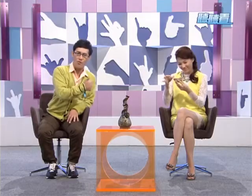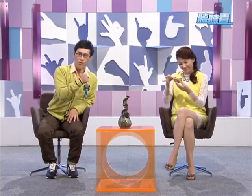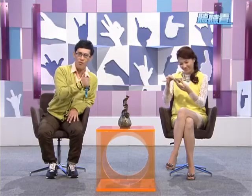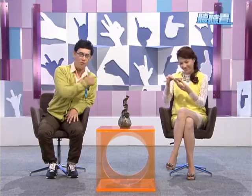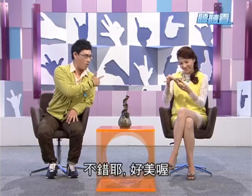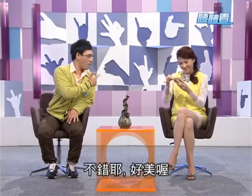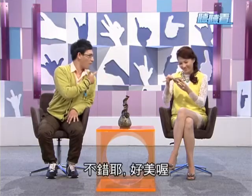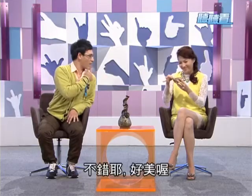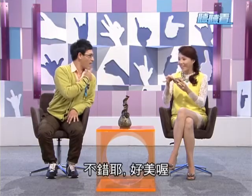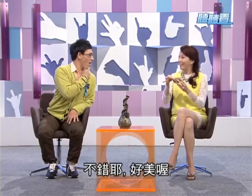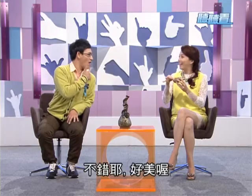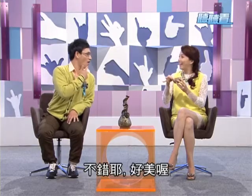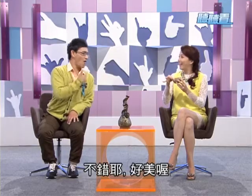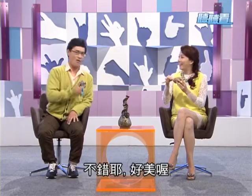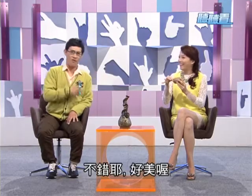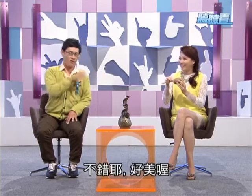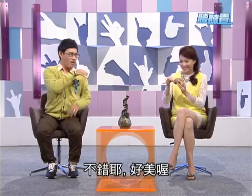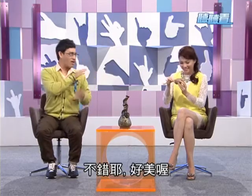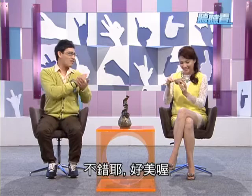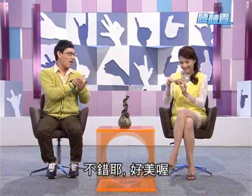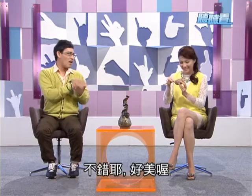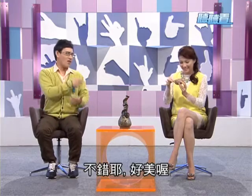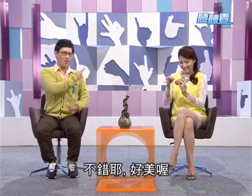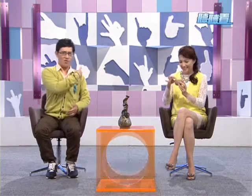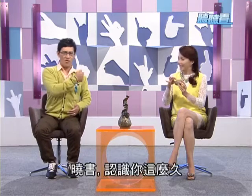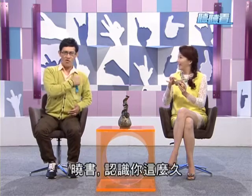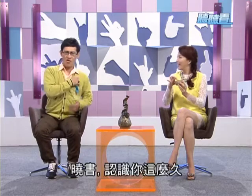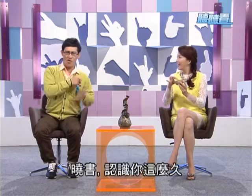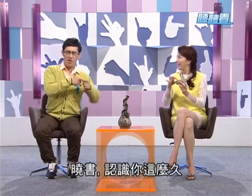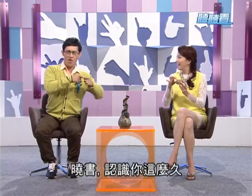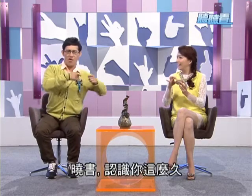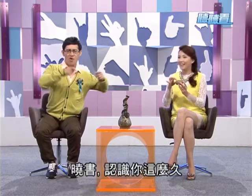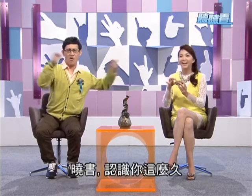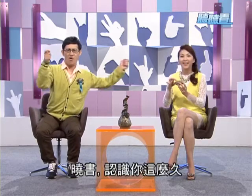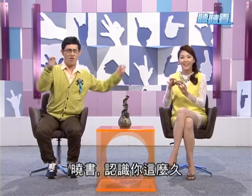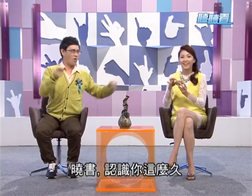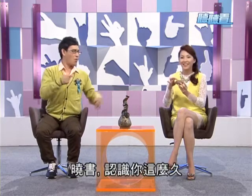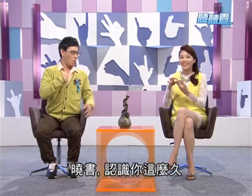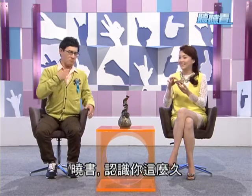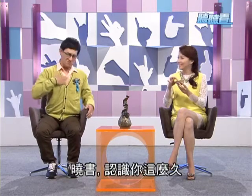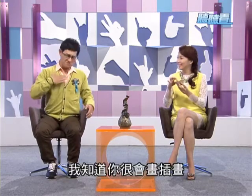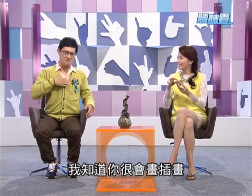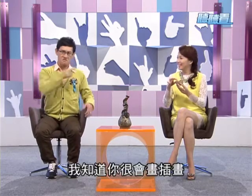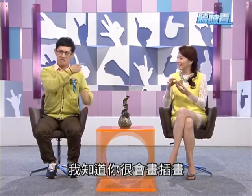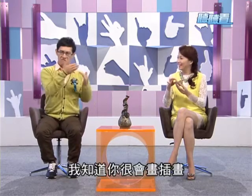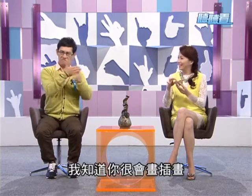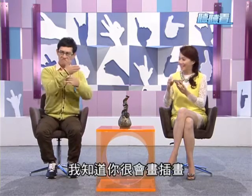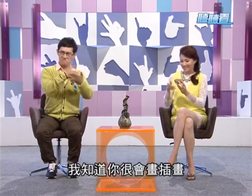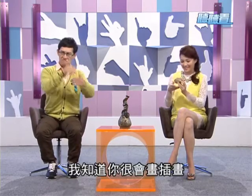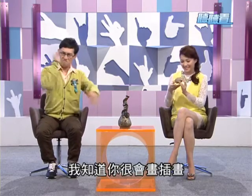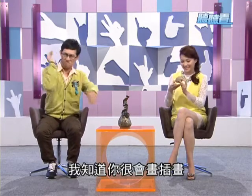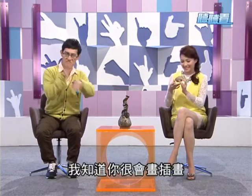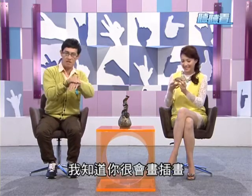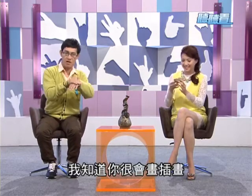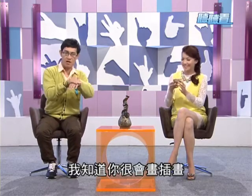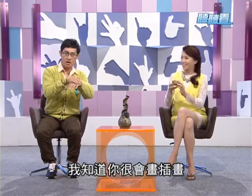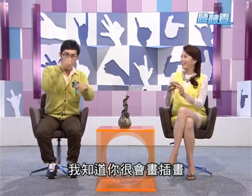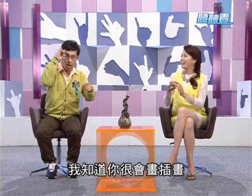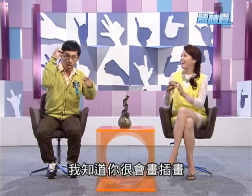不错哎，好美哦！哎，小舒啊，认识你这么久啊，我知道你很会画插画，但是没